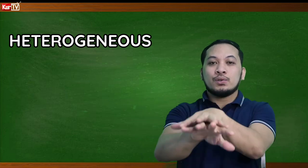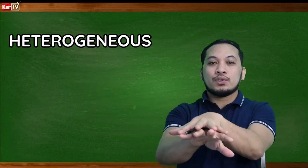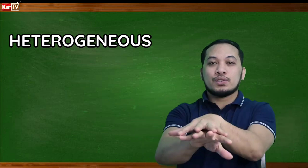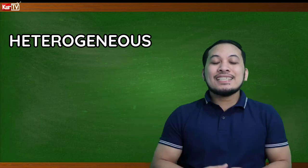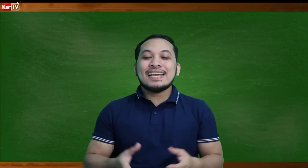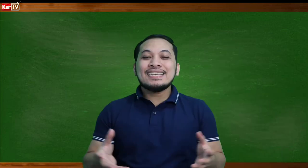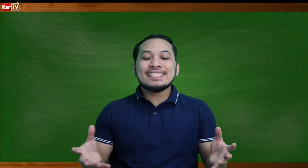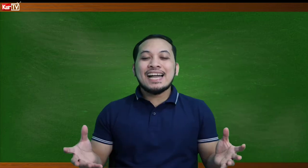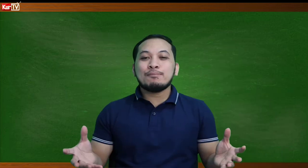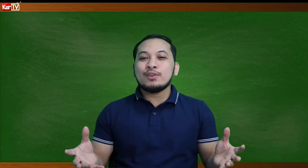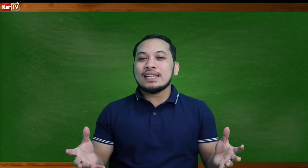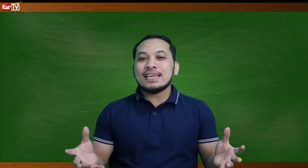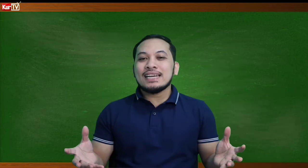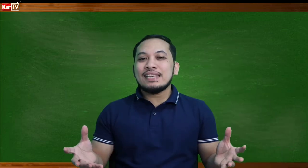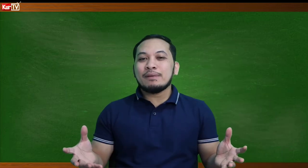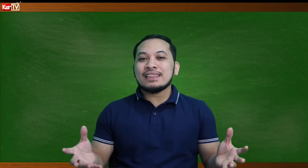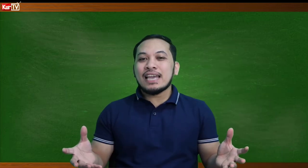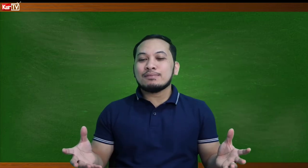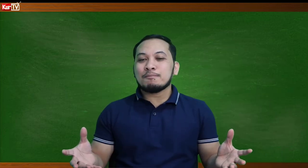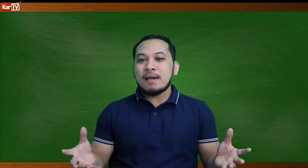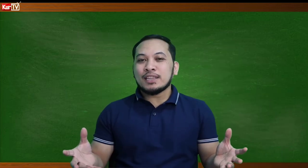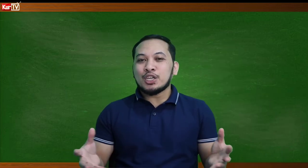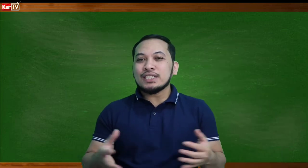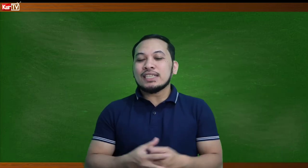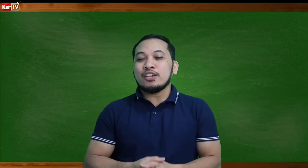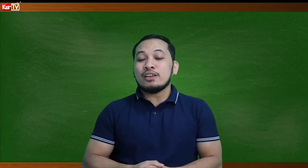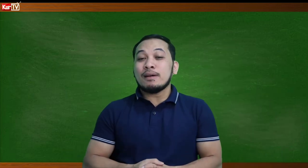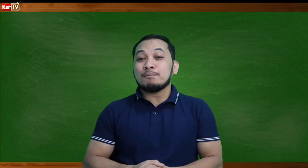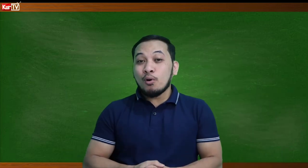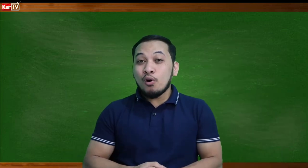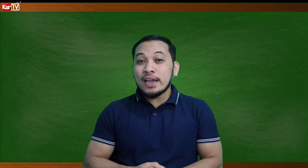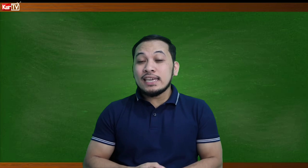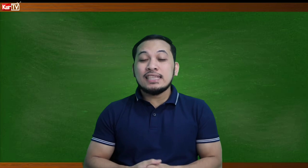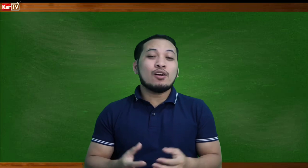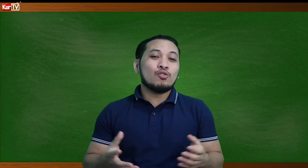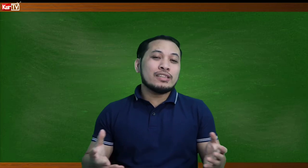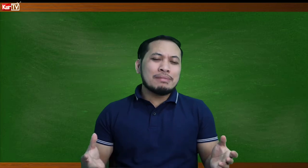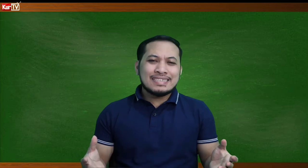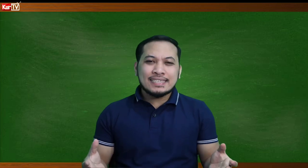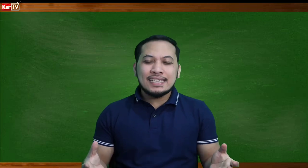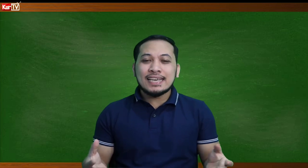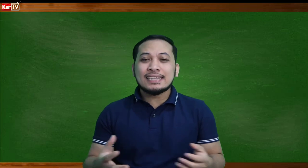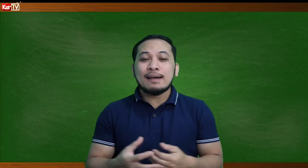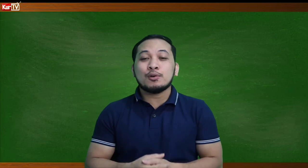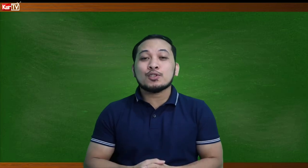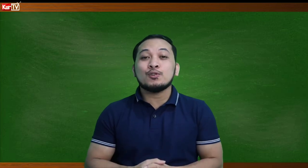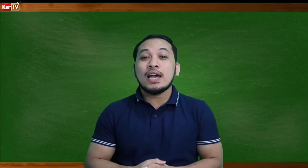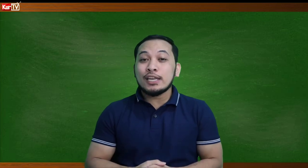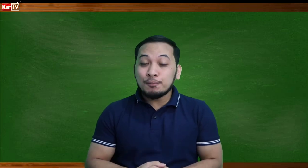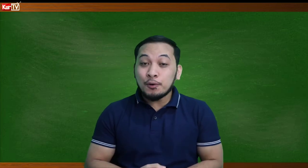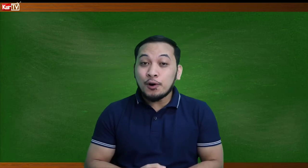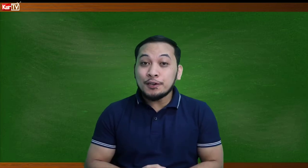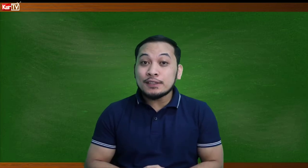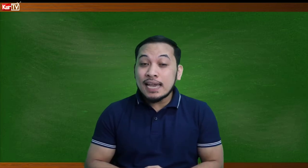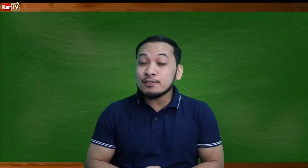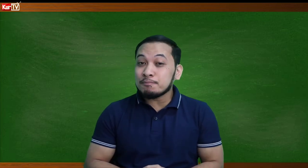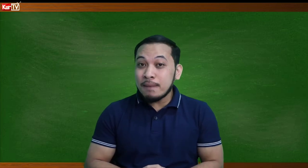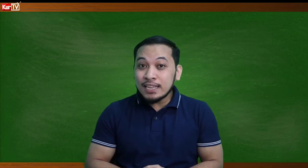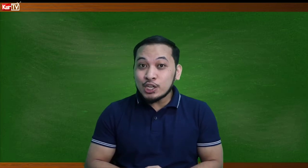Heterogeneous. Isenyas na nga po natin ang different types of matters. At ngayon naman po ay hindi ako ulit magsasalita, tapos hulaan niyo po kung anong types of matters